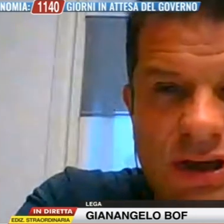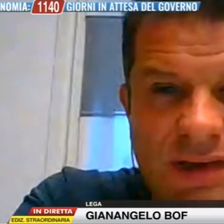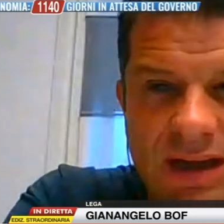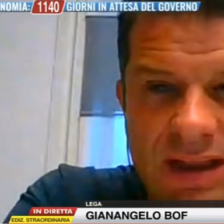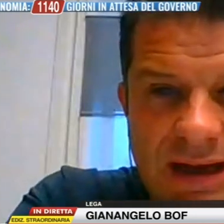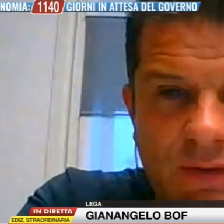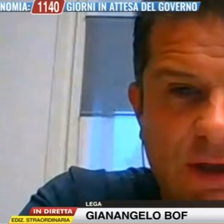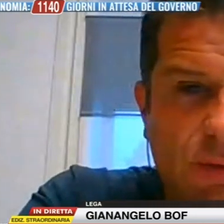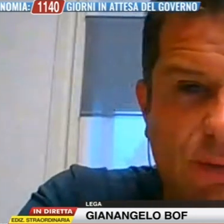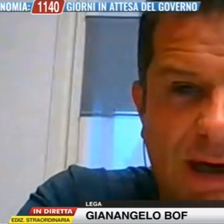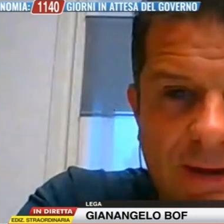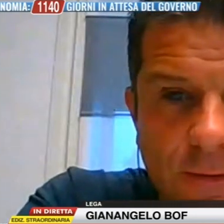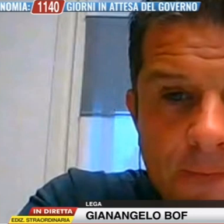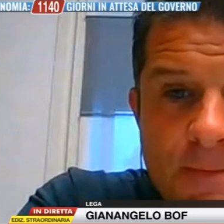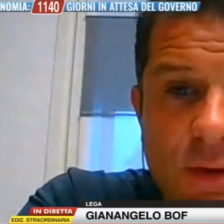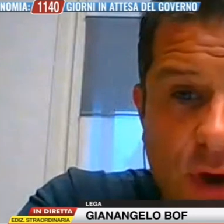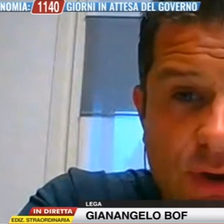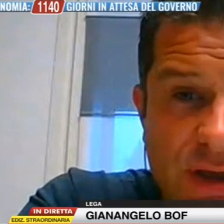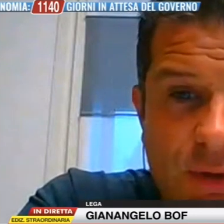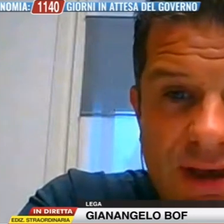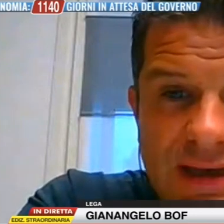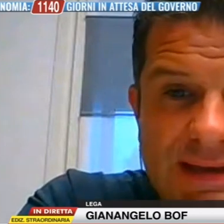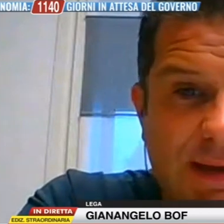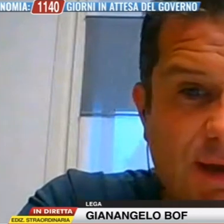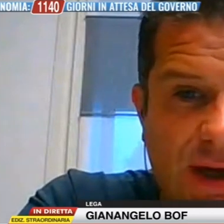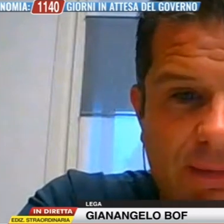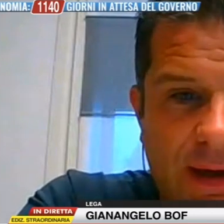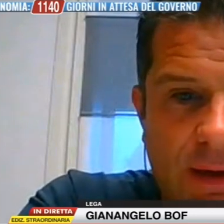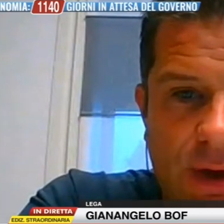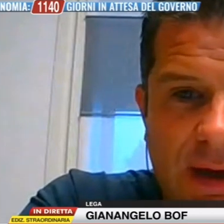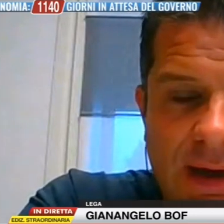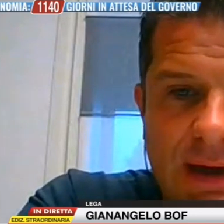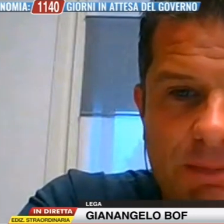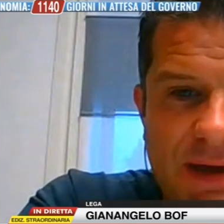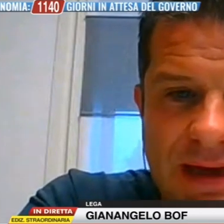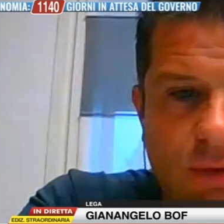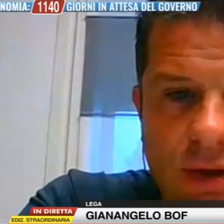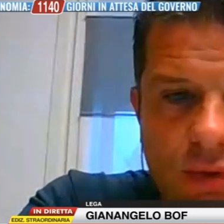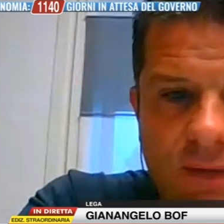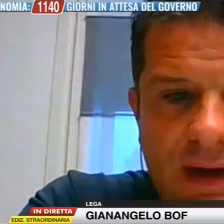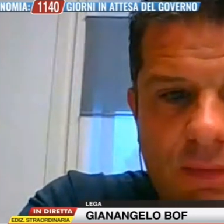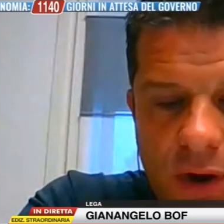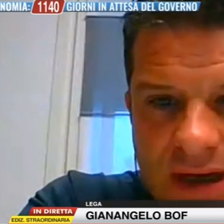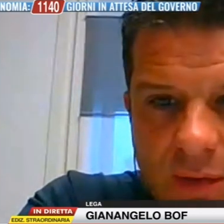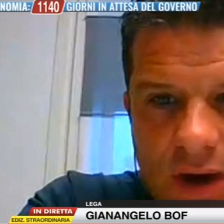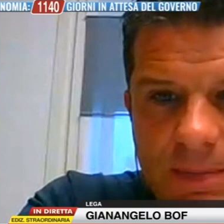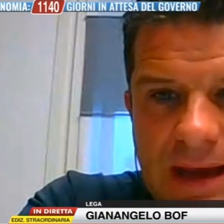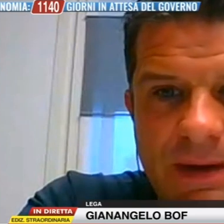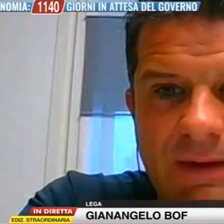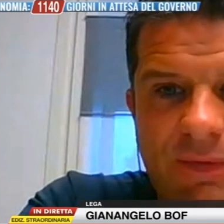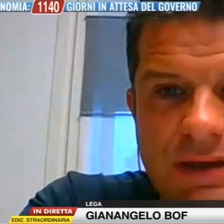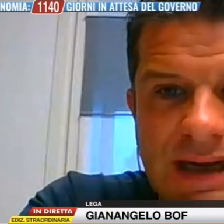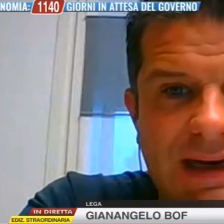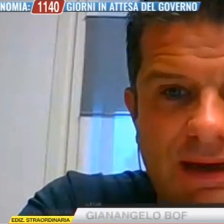cosa si stava trattando verso febbraio. Noi oggi siamo agli inizi di dicembre. Allora, pensando a una curva che può essere quella